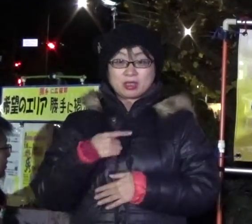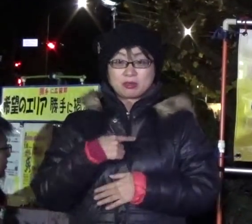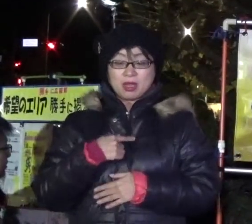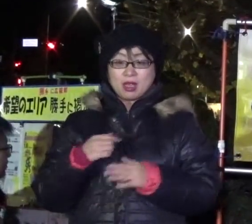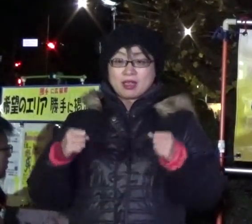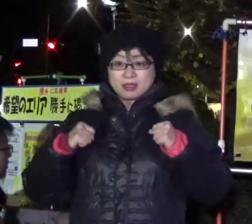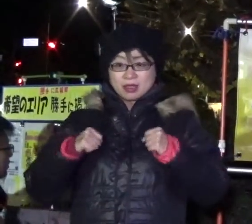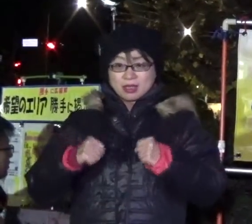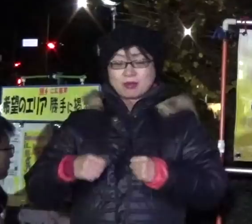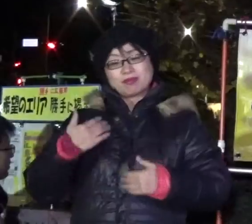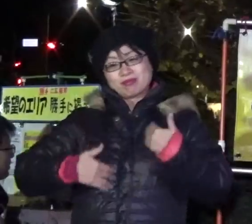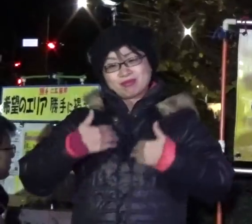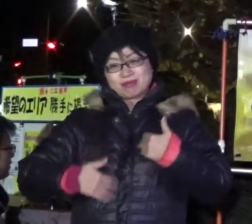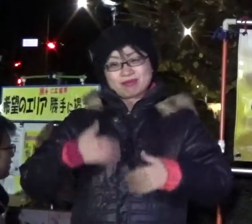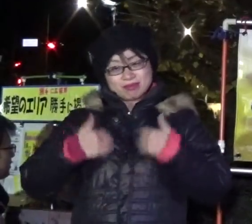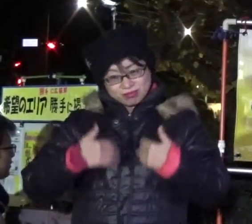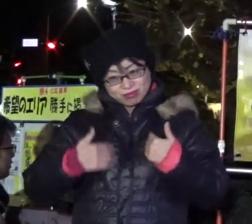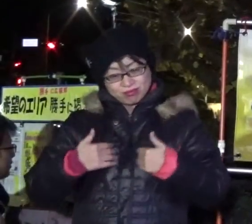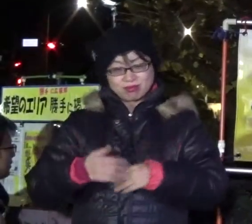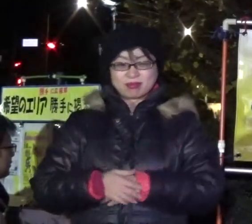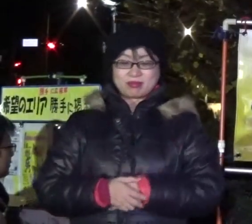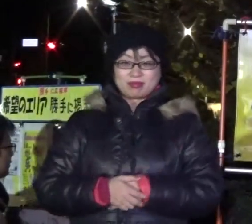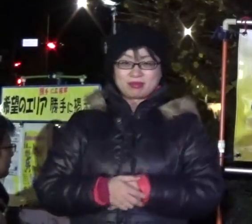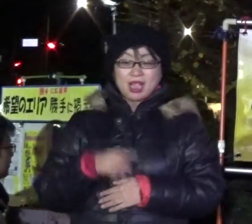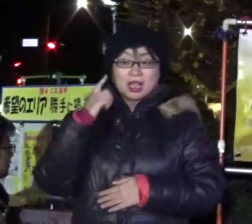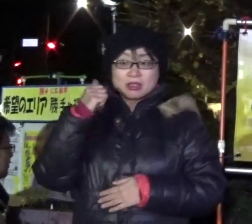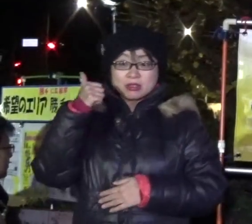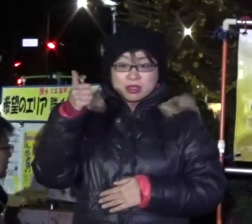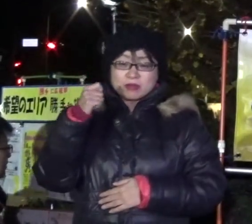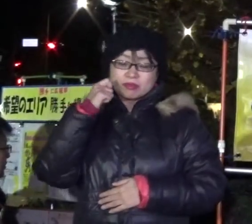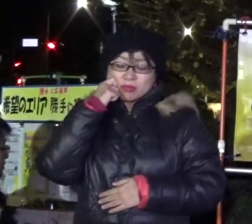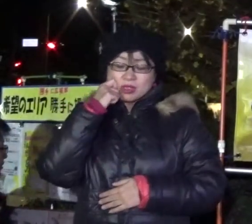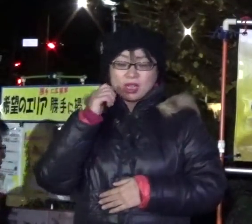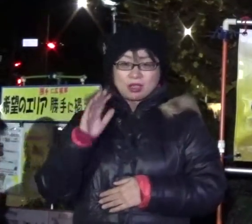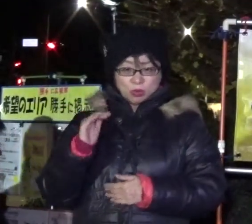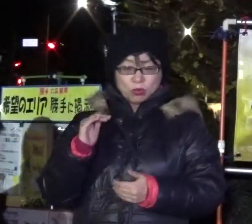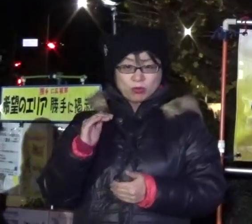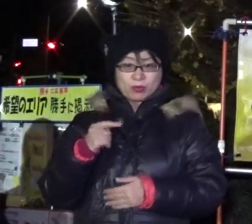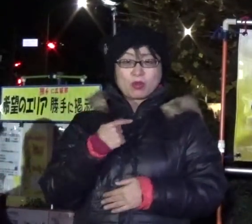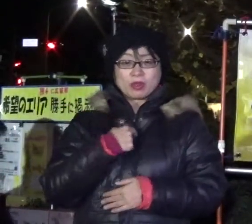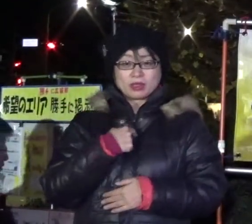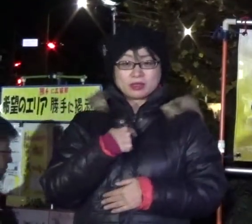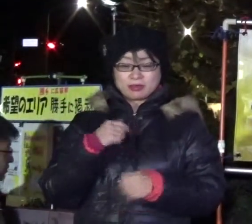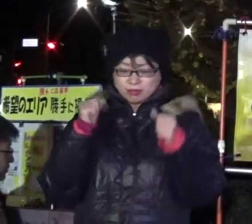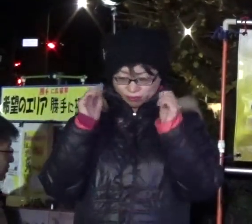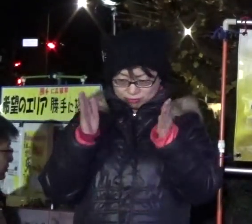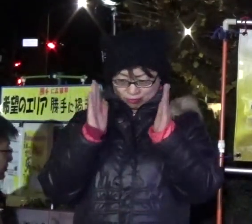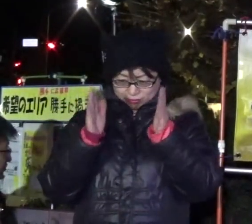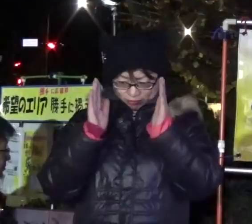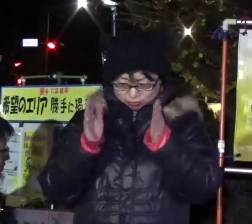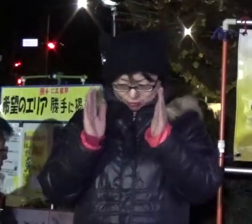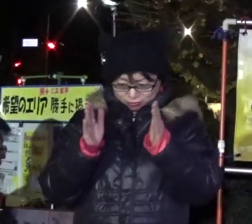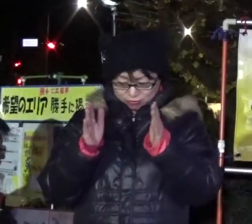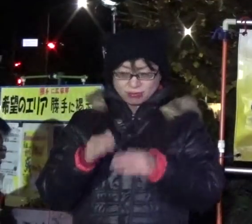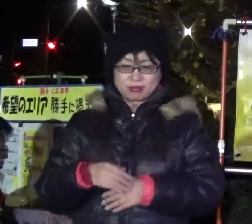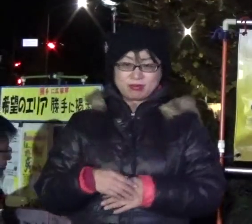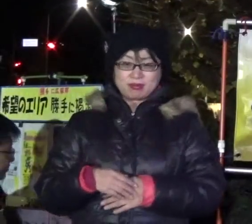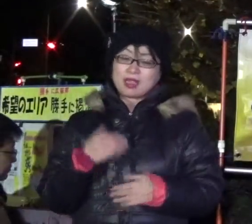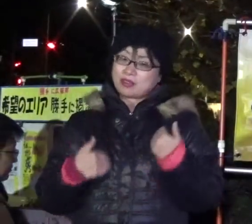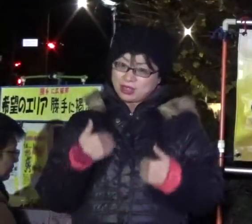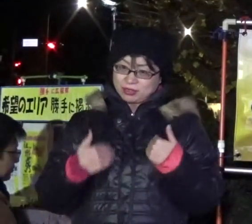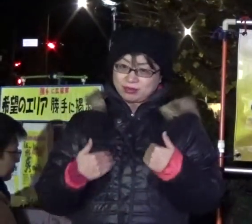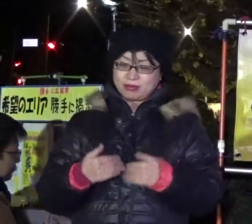て嬉しくてしょうがないんです。父親ができなかったことを私やってるんです。今嬉しい